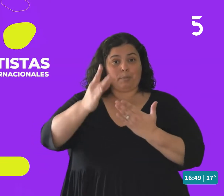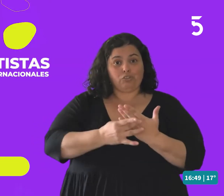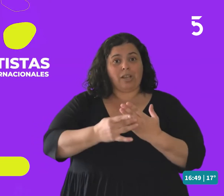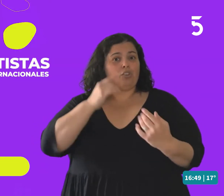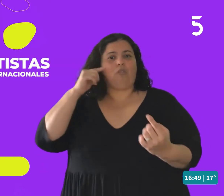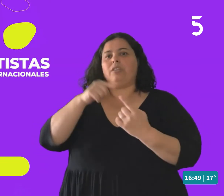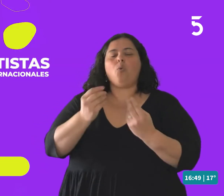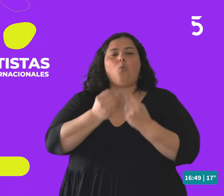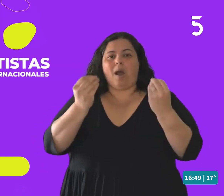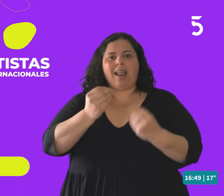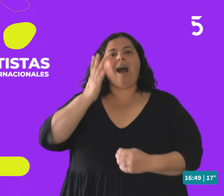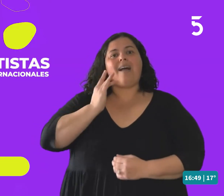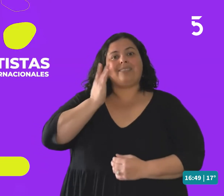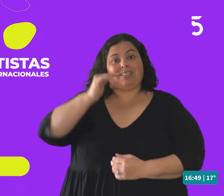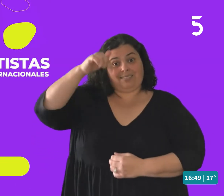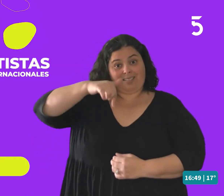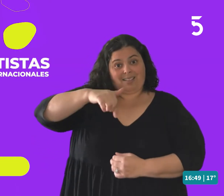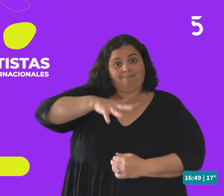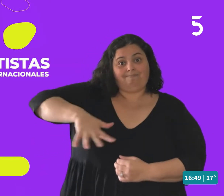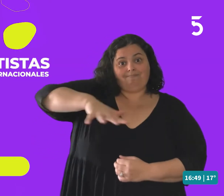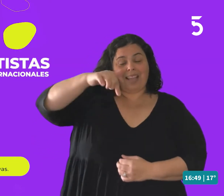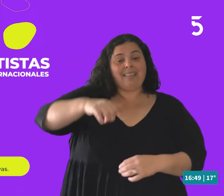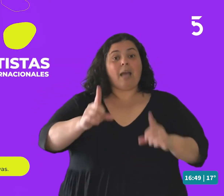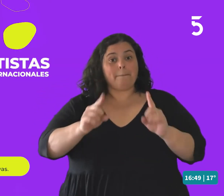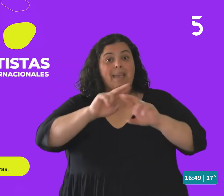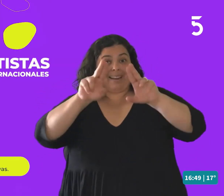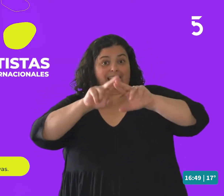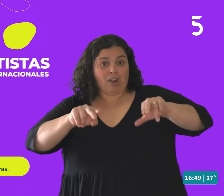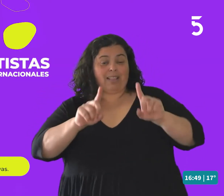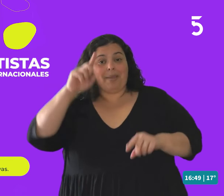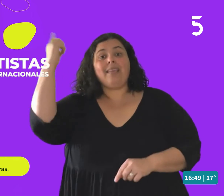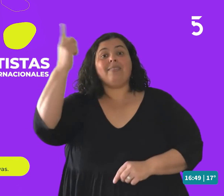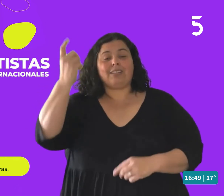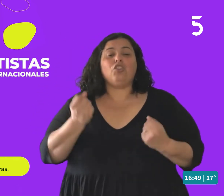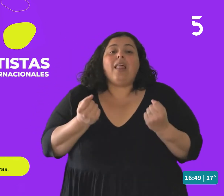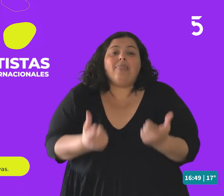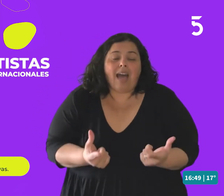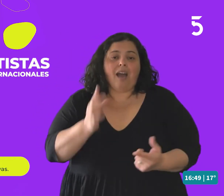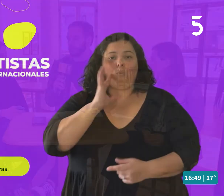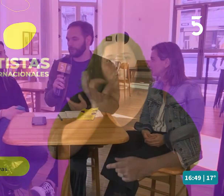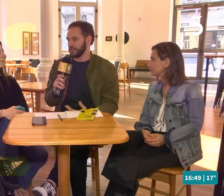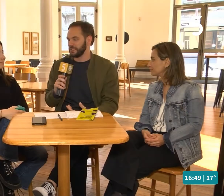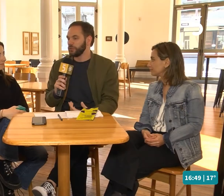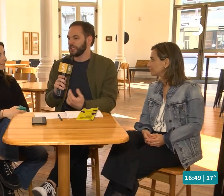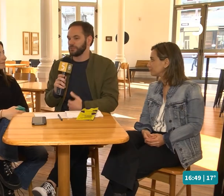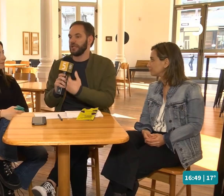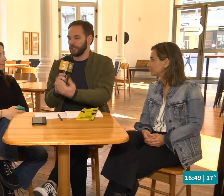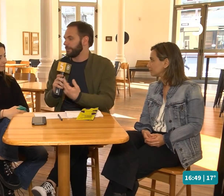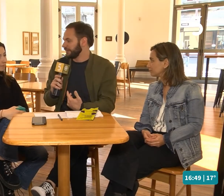es mucho más rico el mundo cuando es más diverso y cuando todos tenemos una convivencia donde nos aportamos, porque seguro tenemos algo que aprender